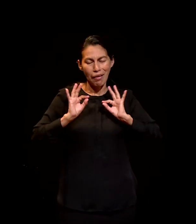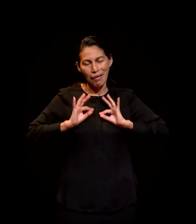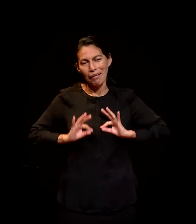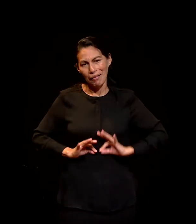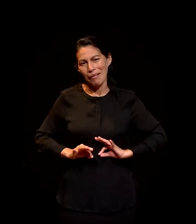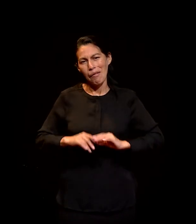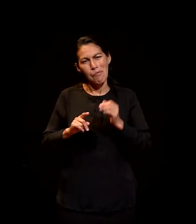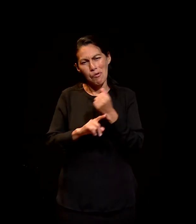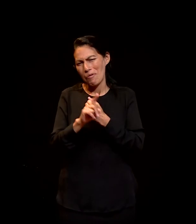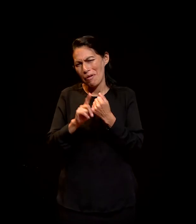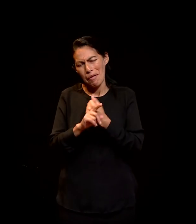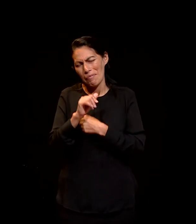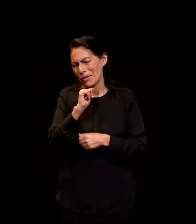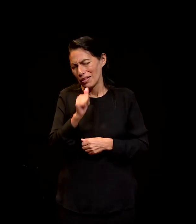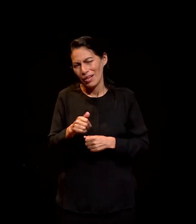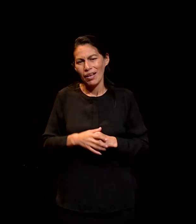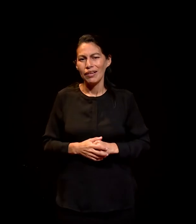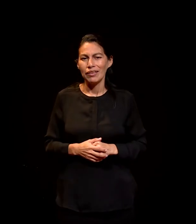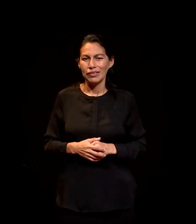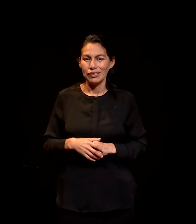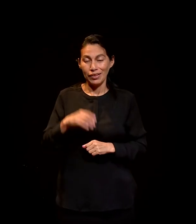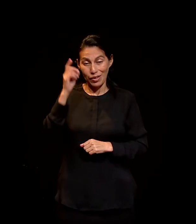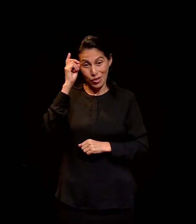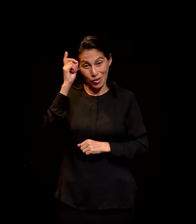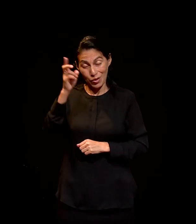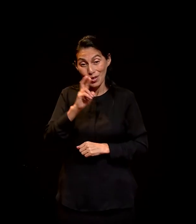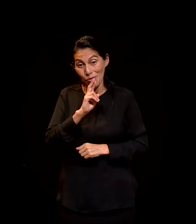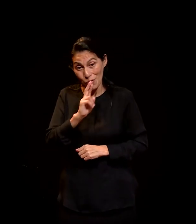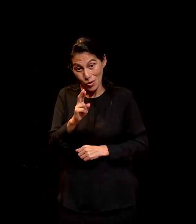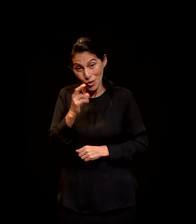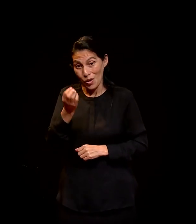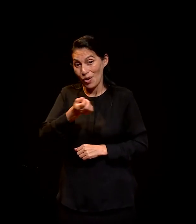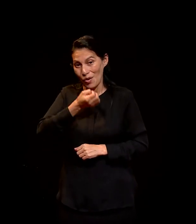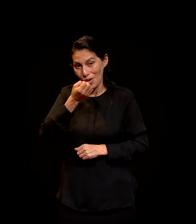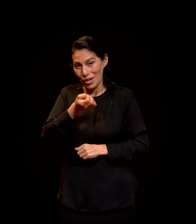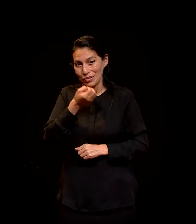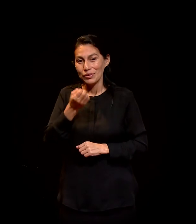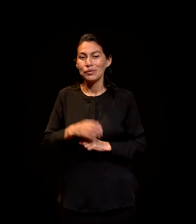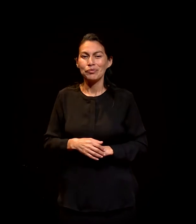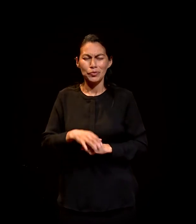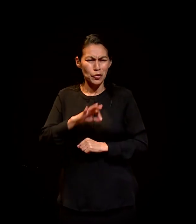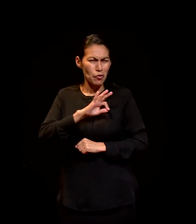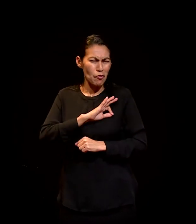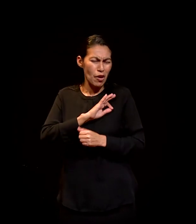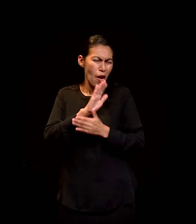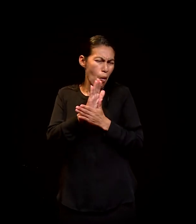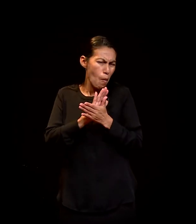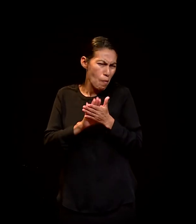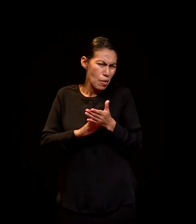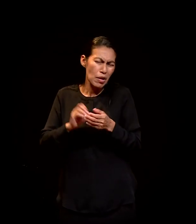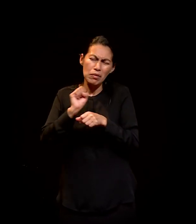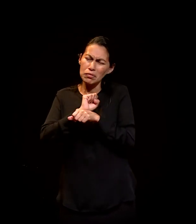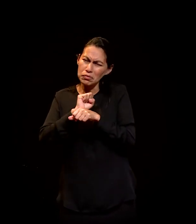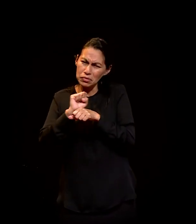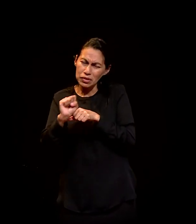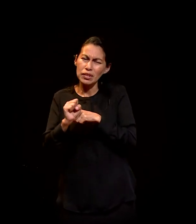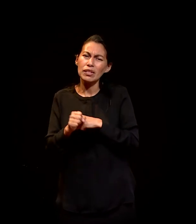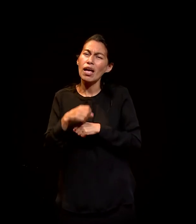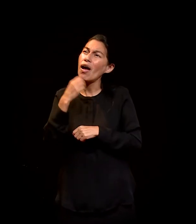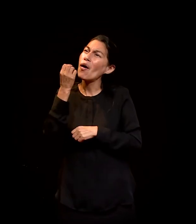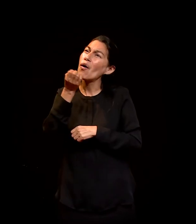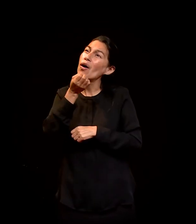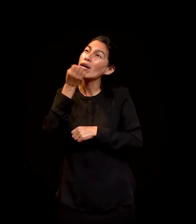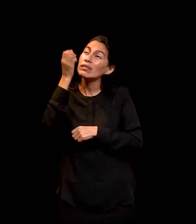problemas como dios contestó exactamente a la oración con tu fe sencilla orando a